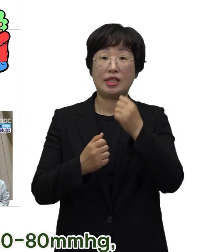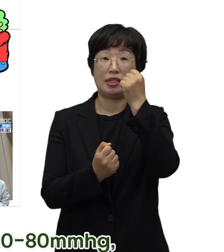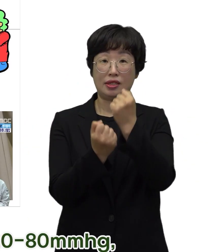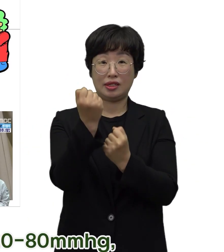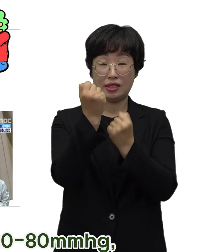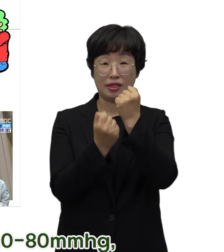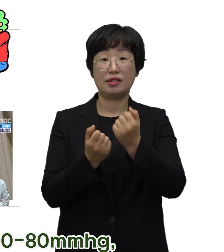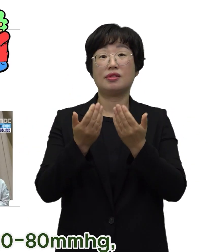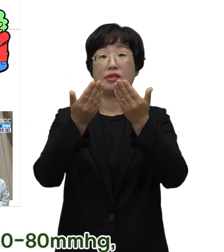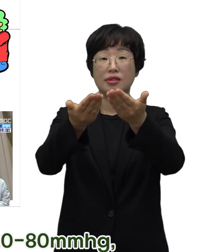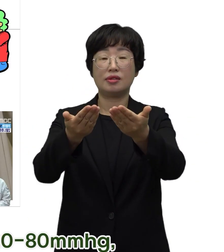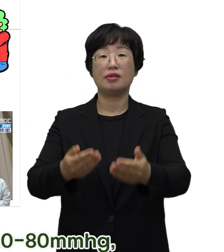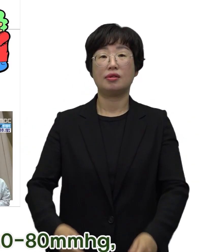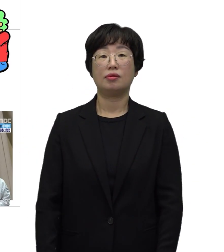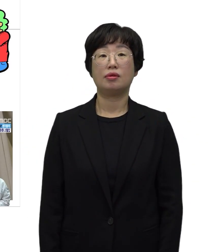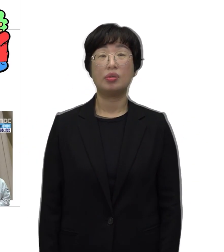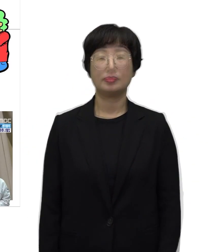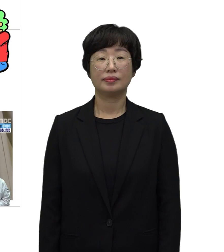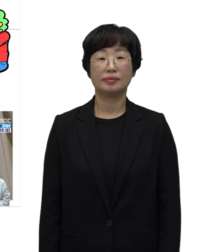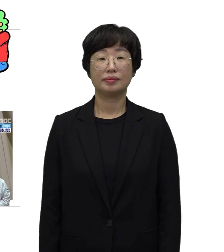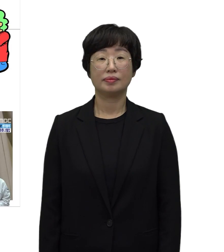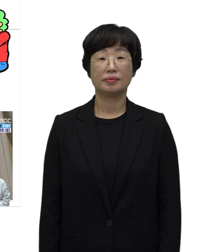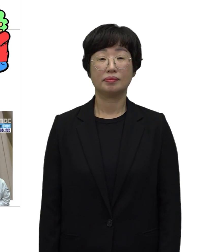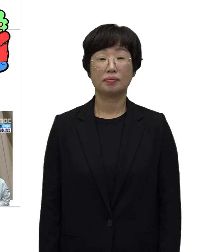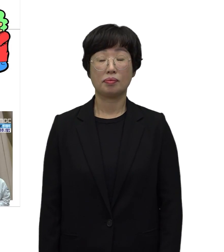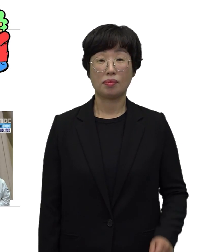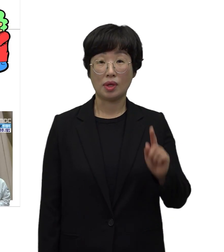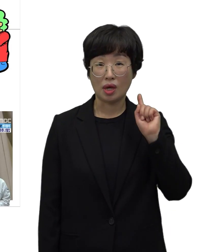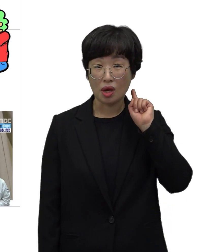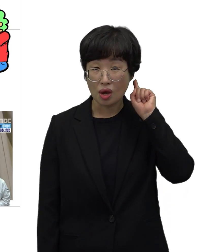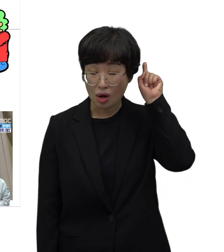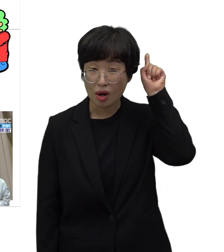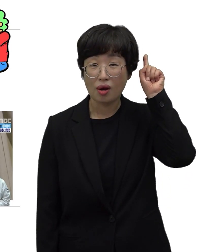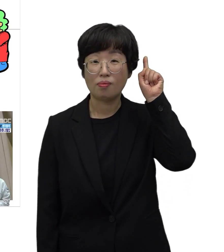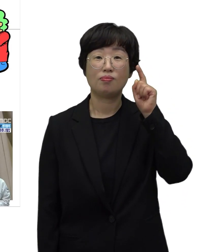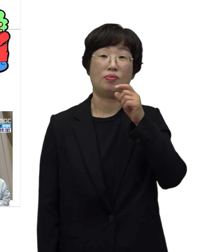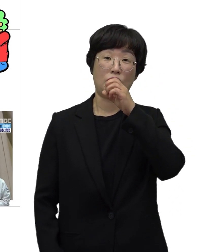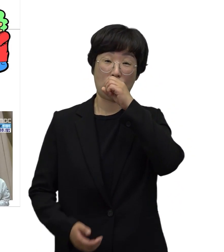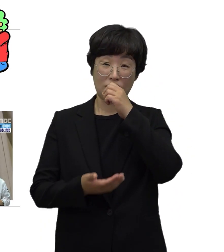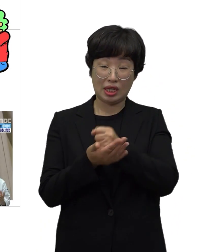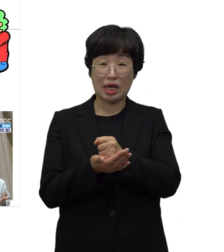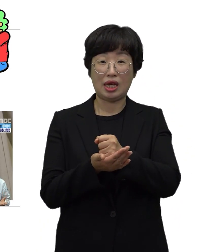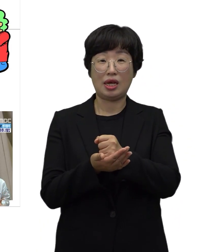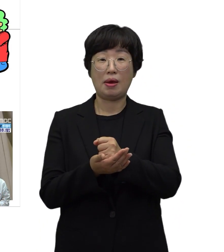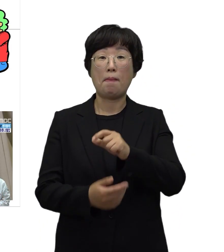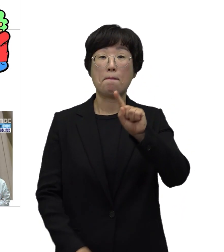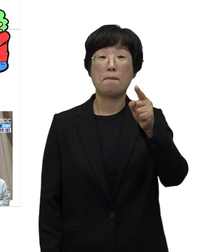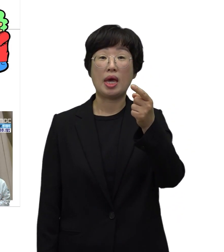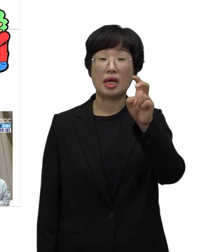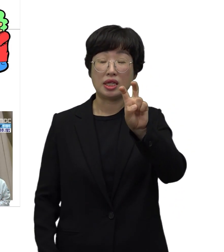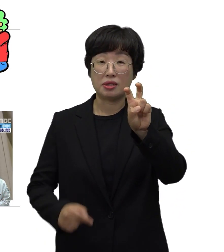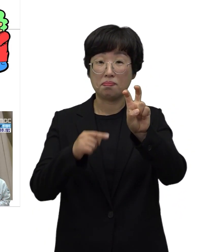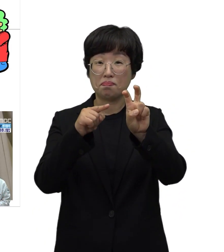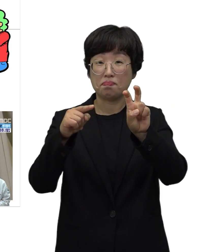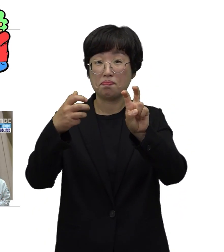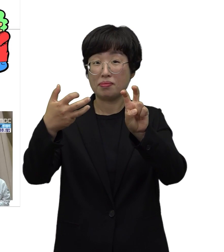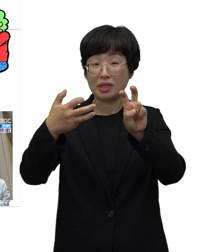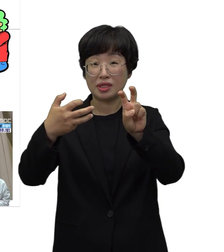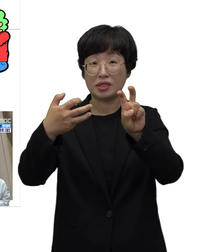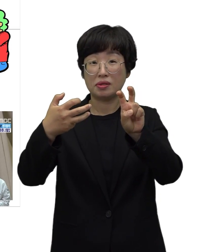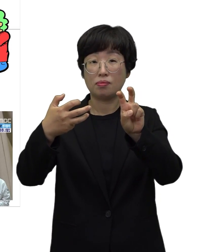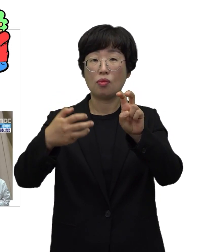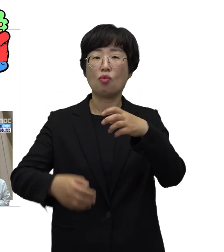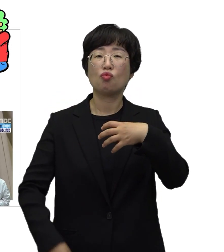고혈압인데요. 정상 혈압은 120에 80이고 140에 90은 90 이상이면 고혈압으로